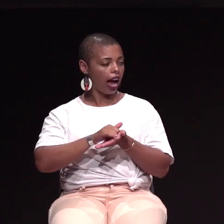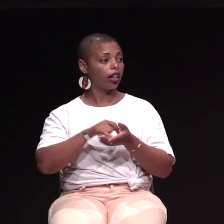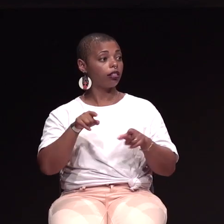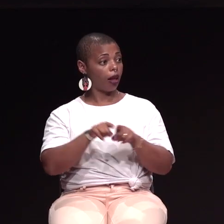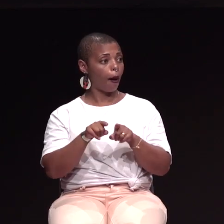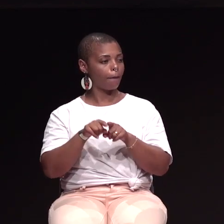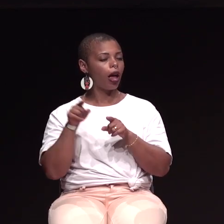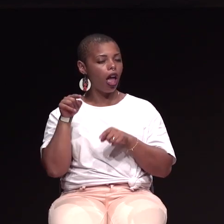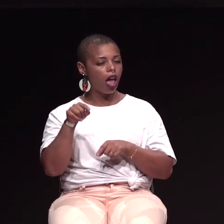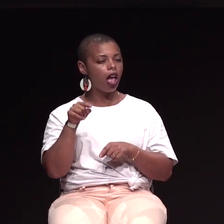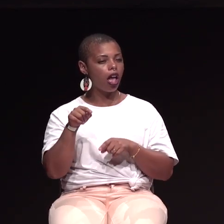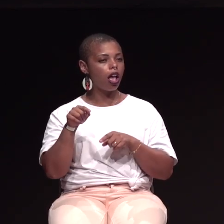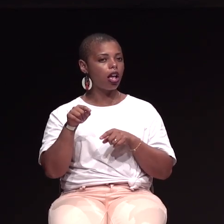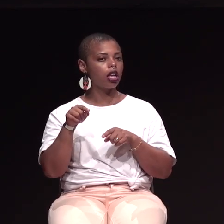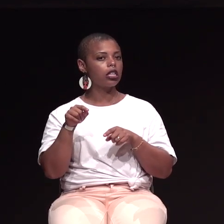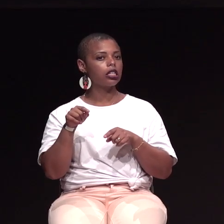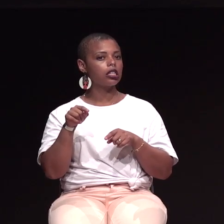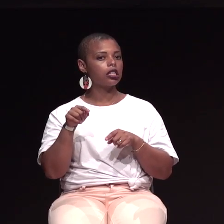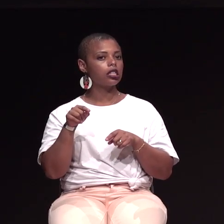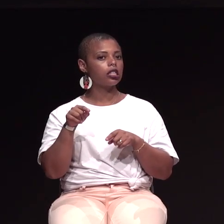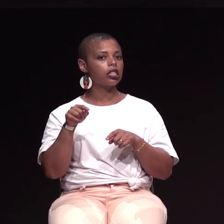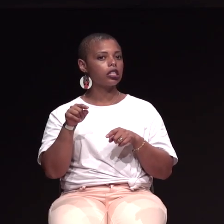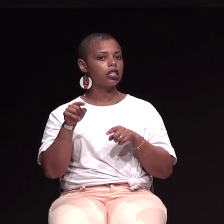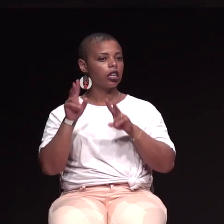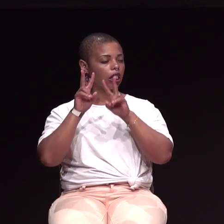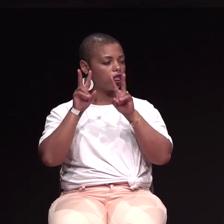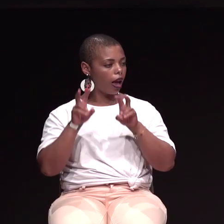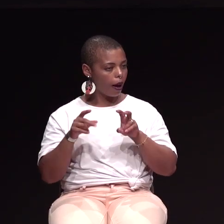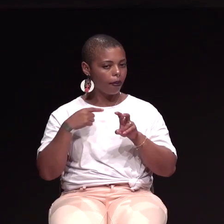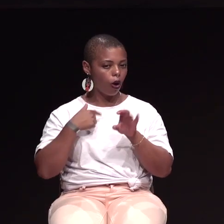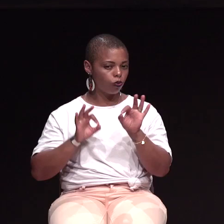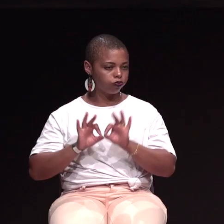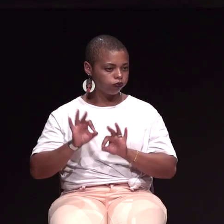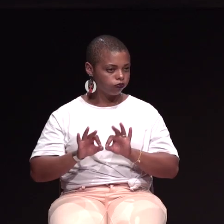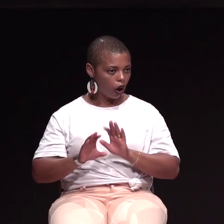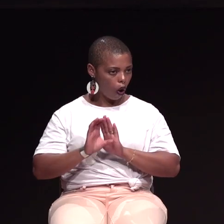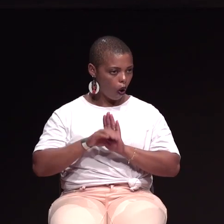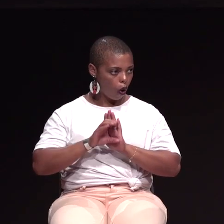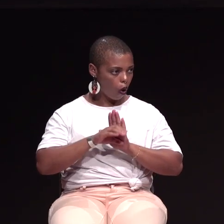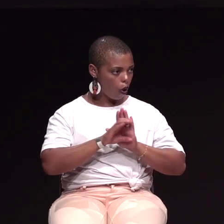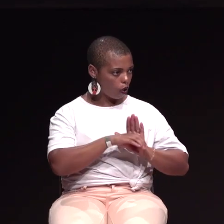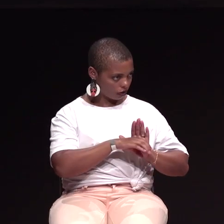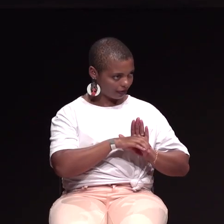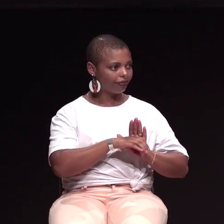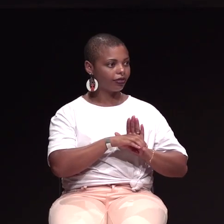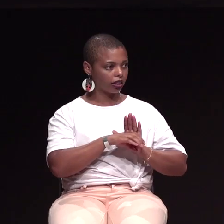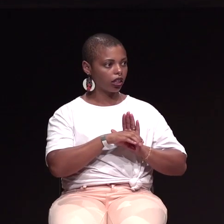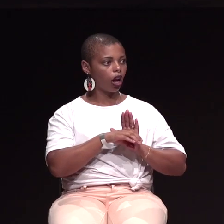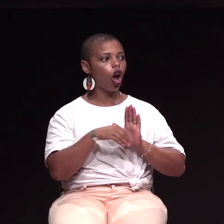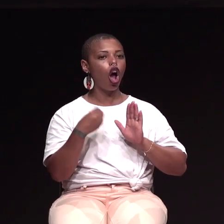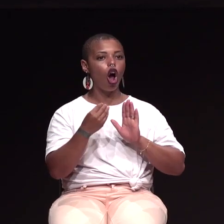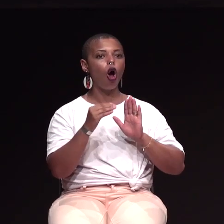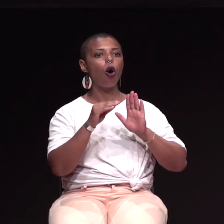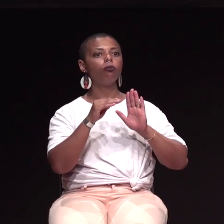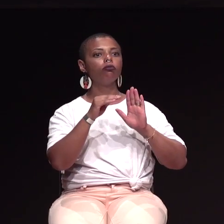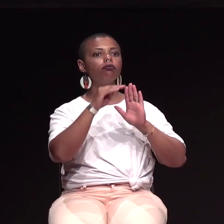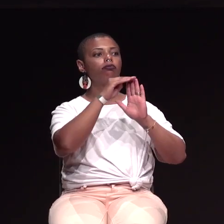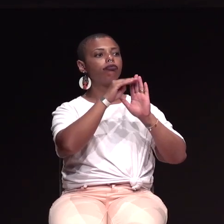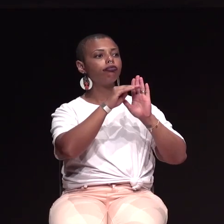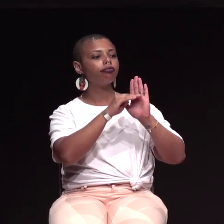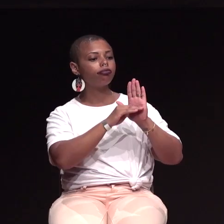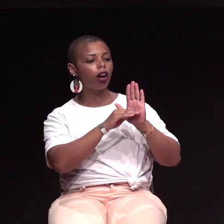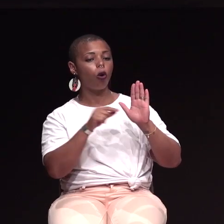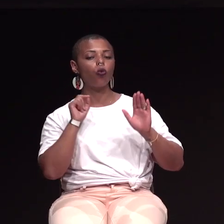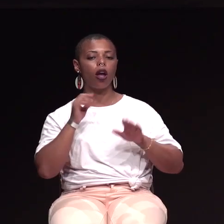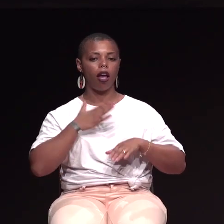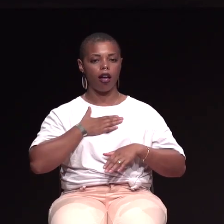nessa temática que eu organizei como conceito, né? Conceito estruturador daquilo que eu